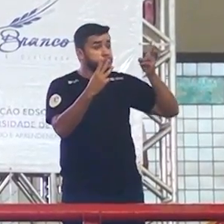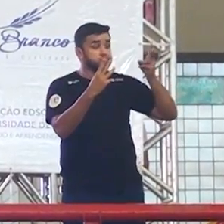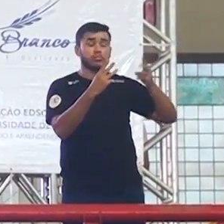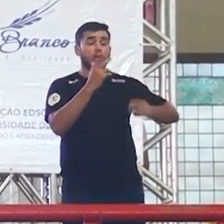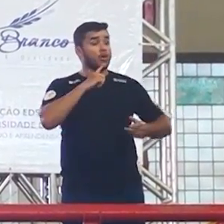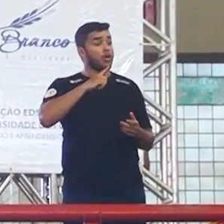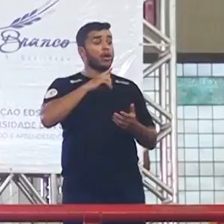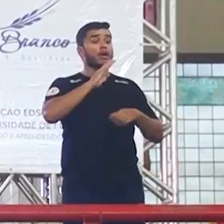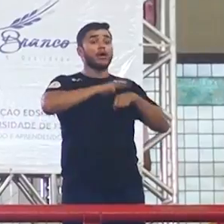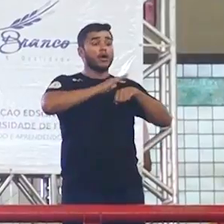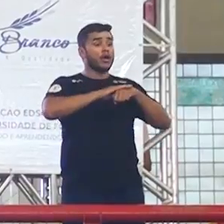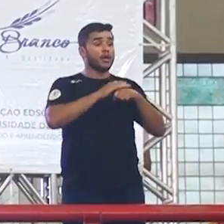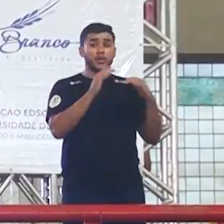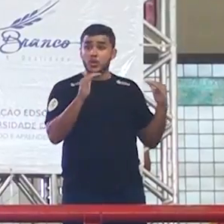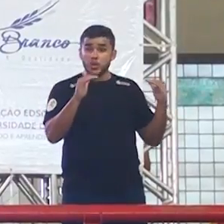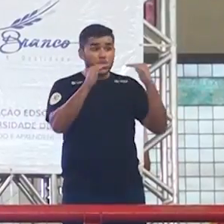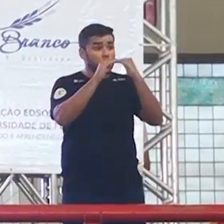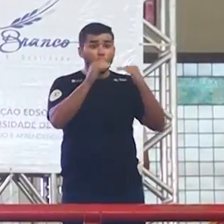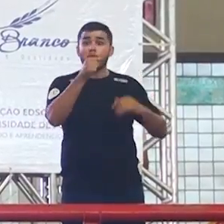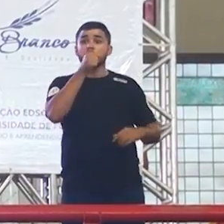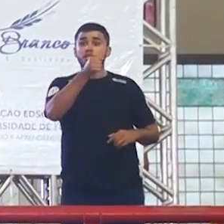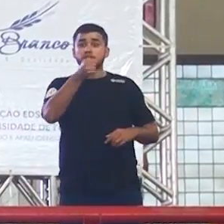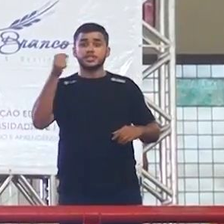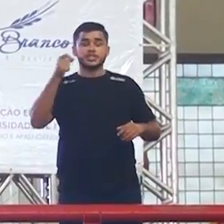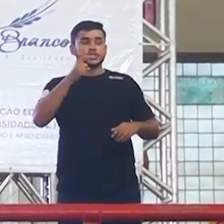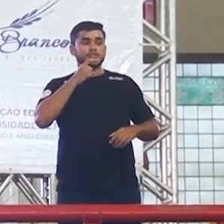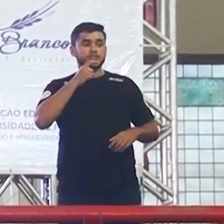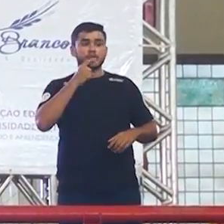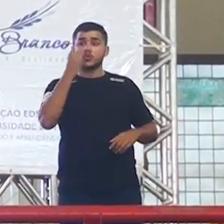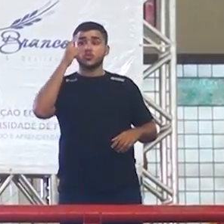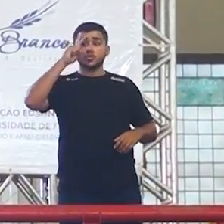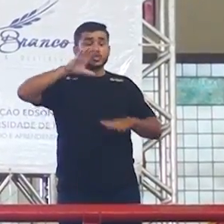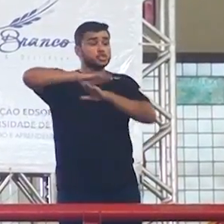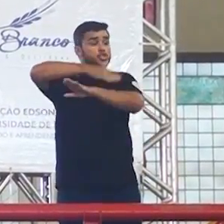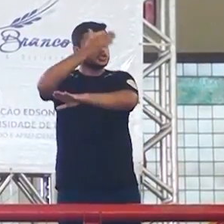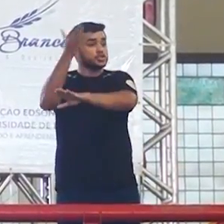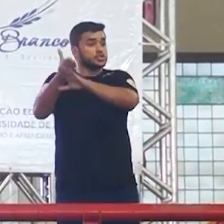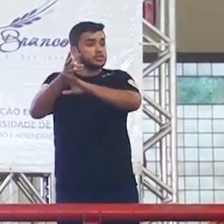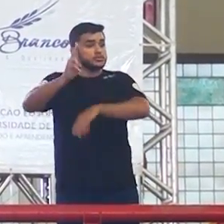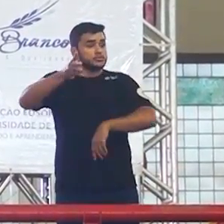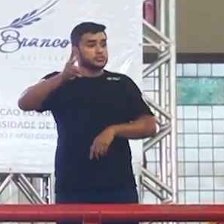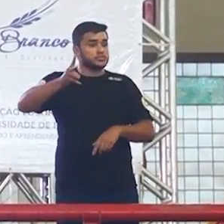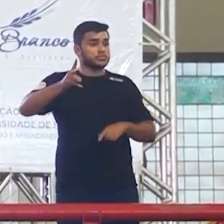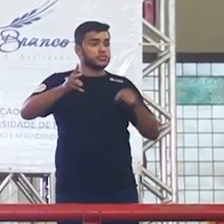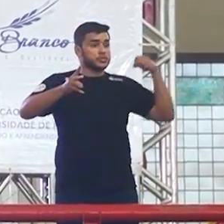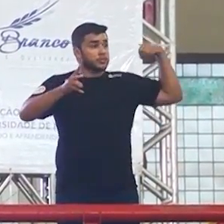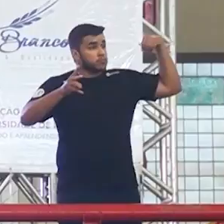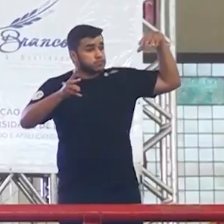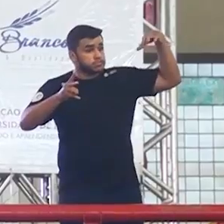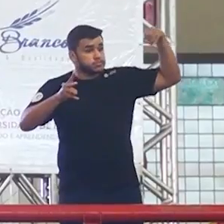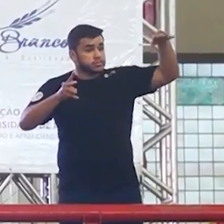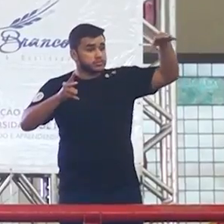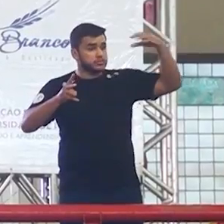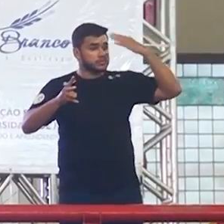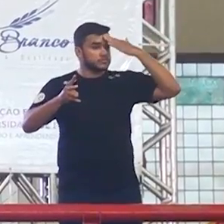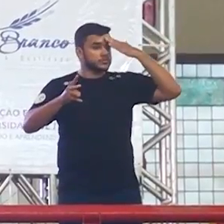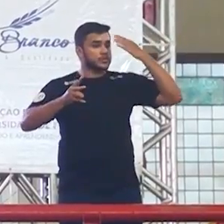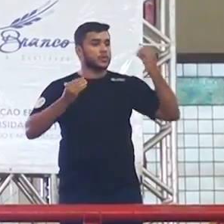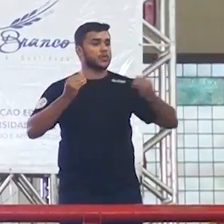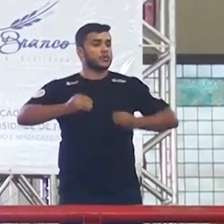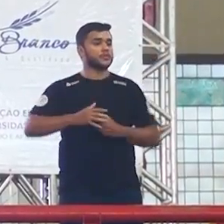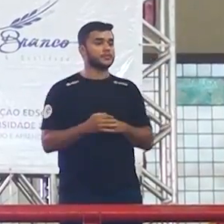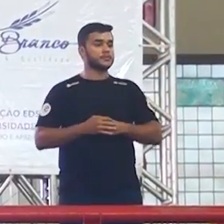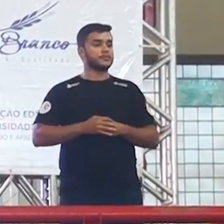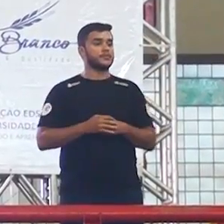de energia seja o mesmo do refrigerador durante um dia. Ei, Faz aquilo que a gente está fazendo sempre. Aonde